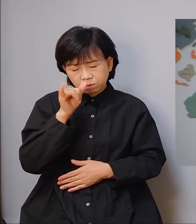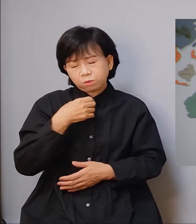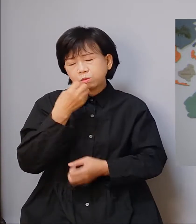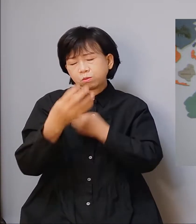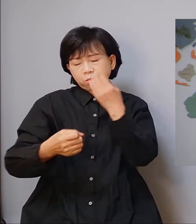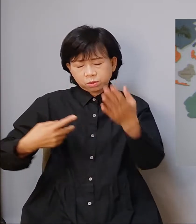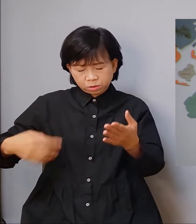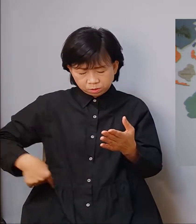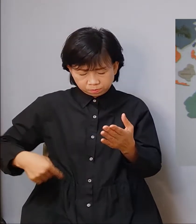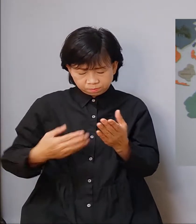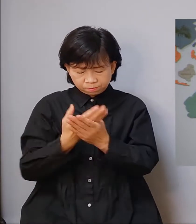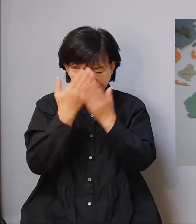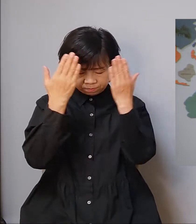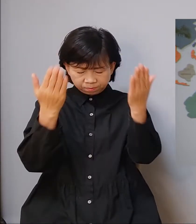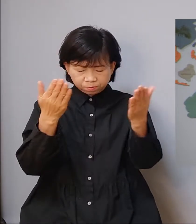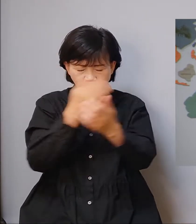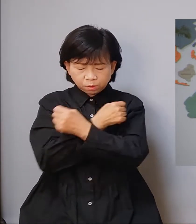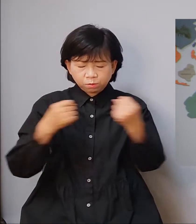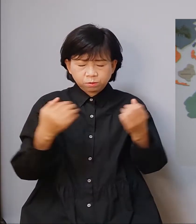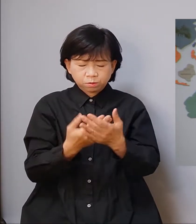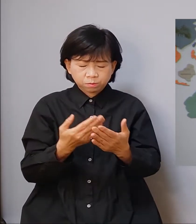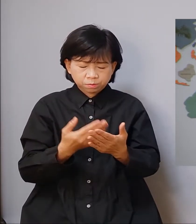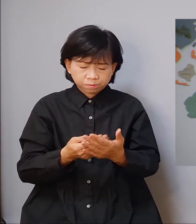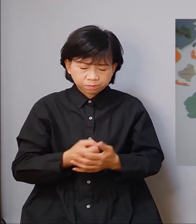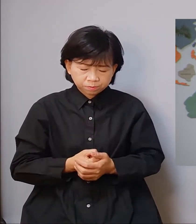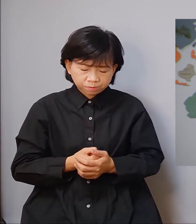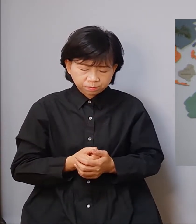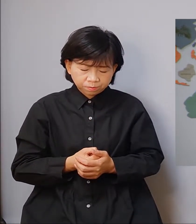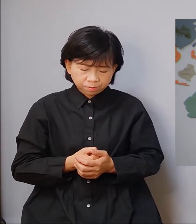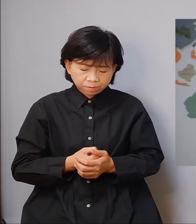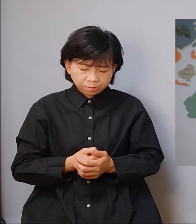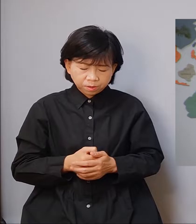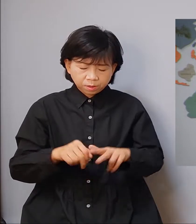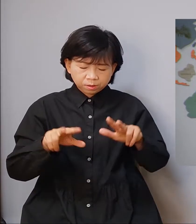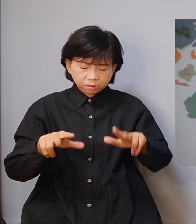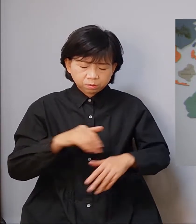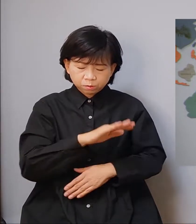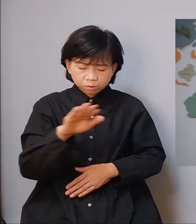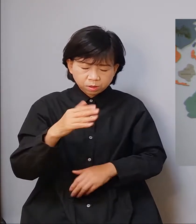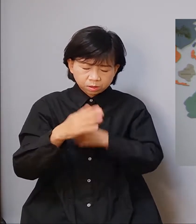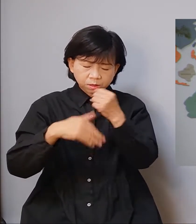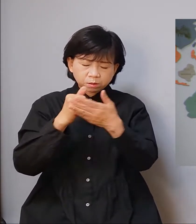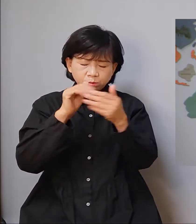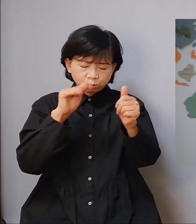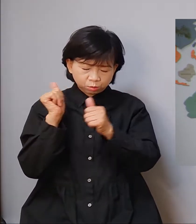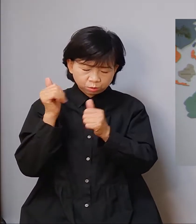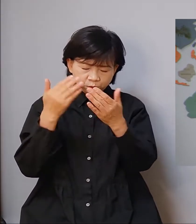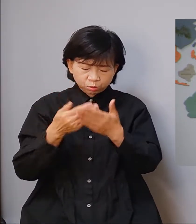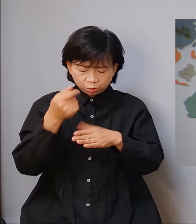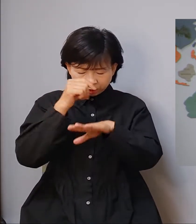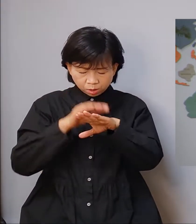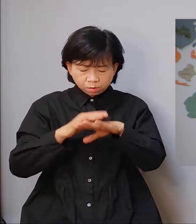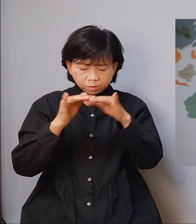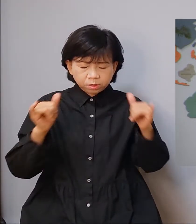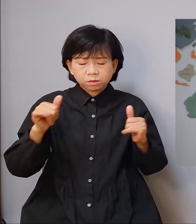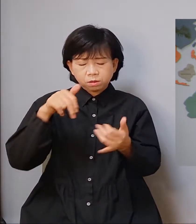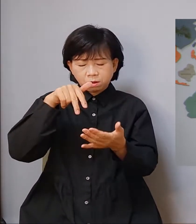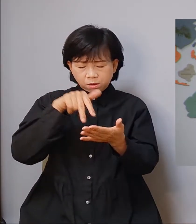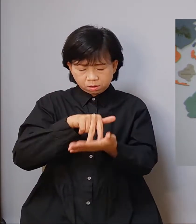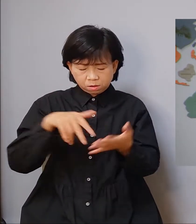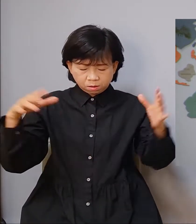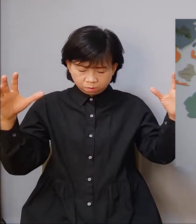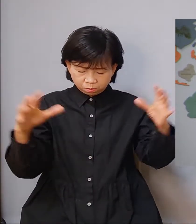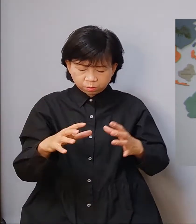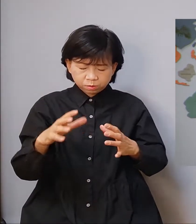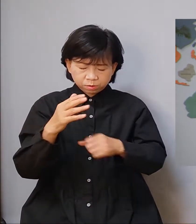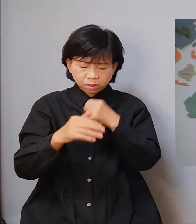시간 참회합니다. 하나님 용서하여 주시옵소서. 이 시간 저희들 하나님이 불러주셔서 예배자로 이 시간